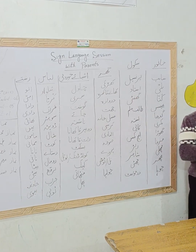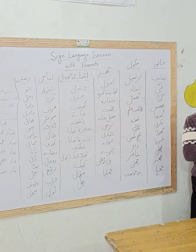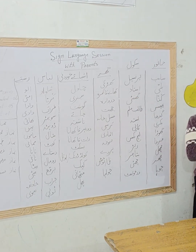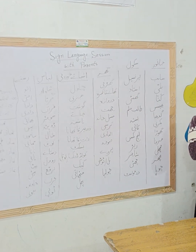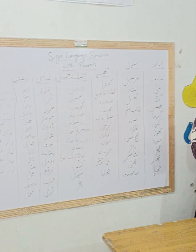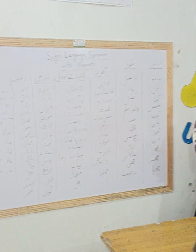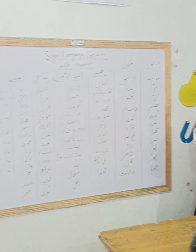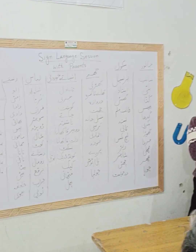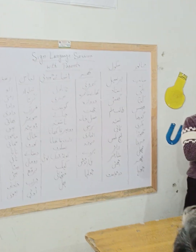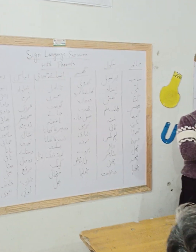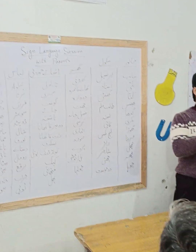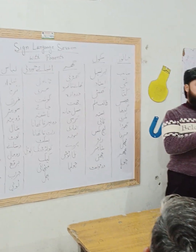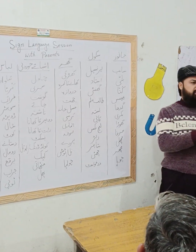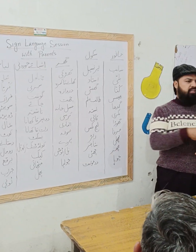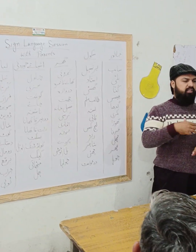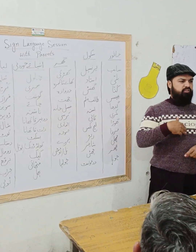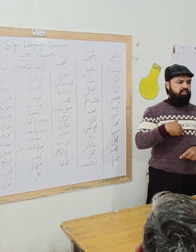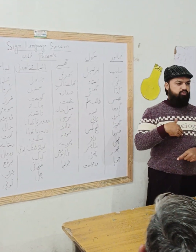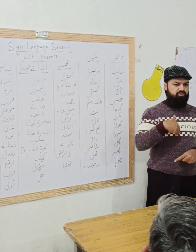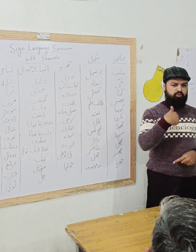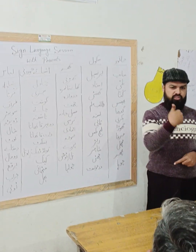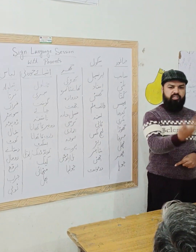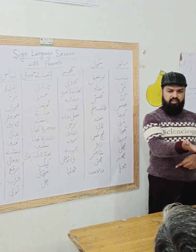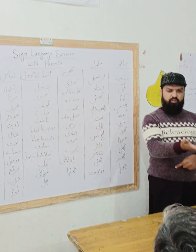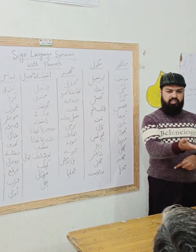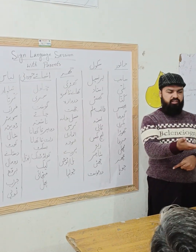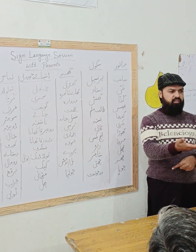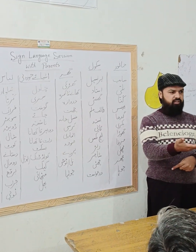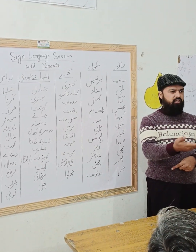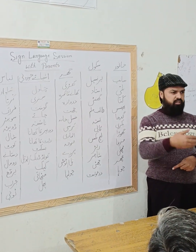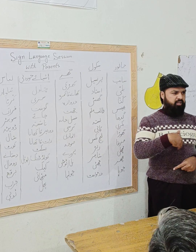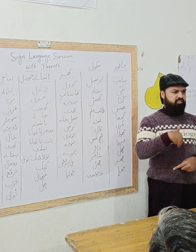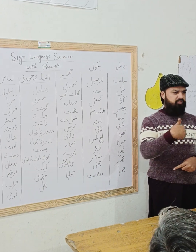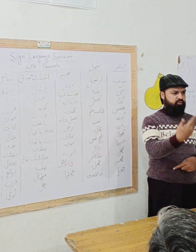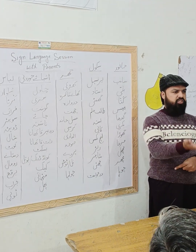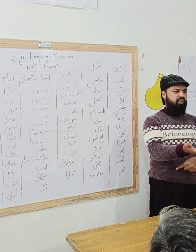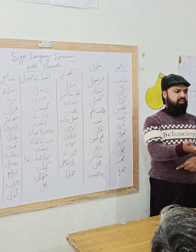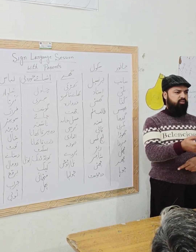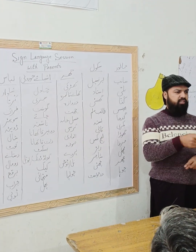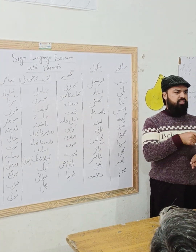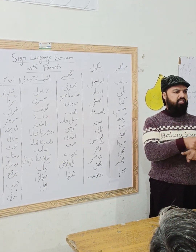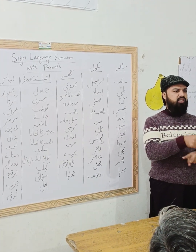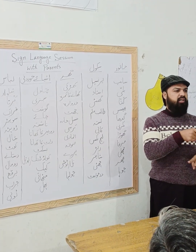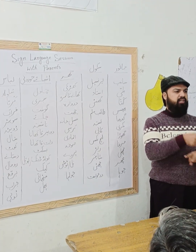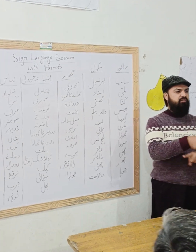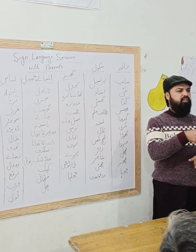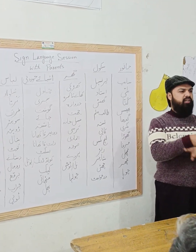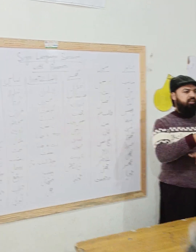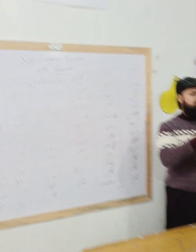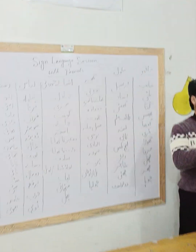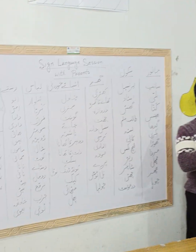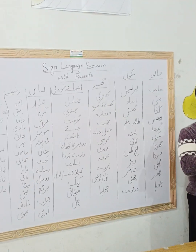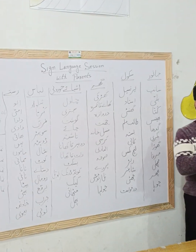इशारा है, ये डिलीवर करना, यानी कि उस्ताद कुछ ना कुछ दे रहा होता है, हमारी तरफ से कुछ जा रहा होता है, ये इशारा डिलीवर करने का, ठीक